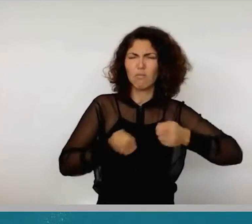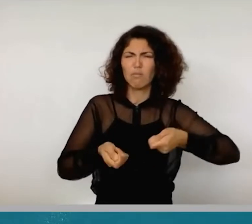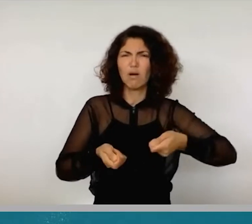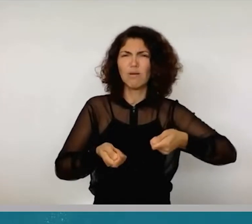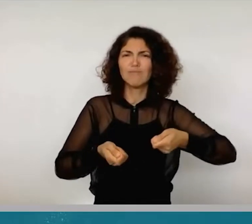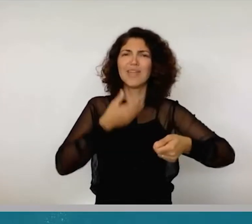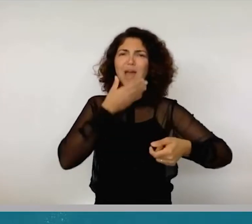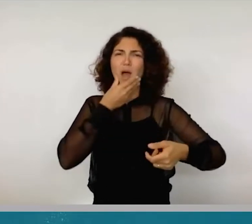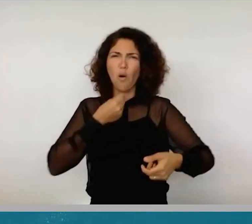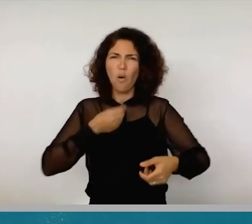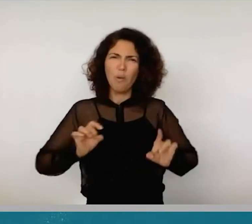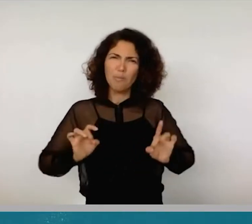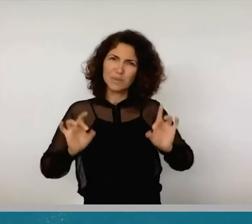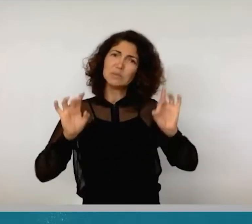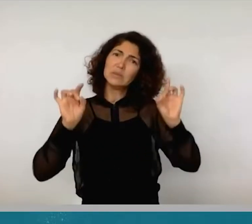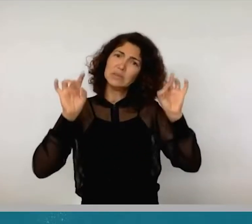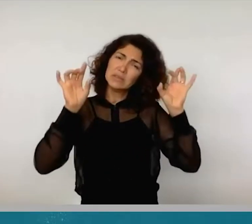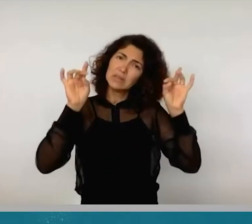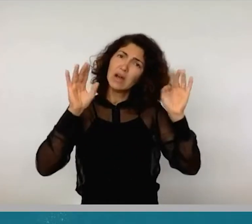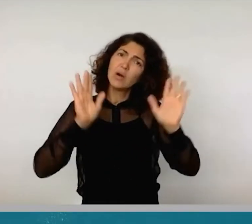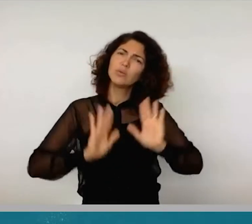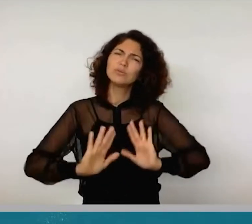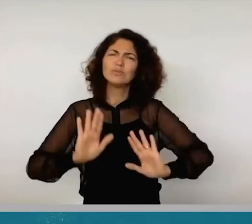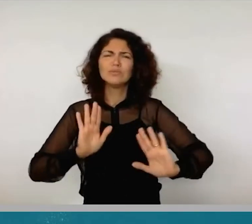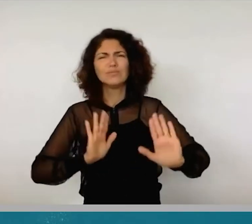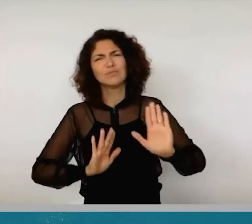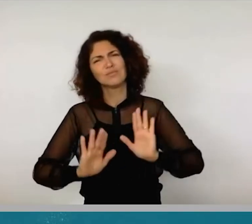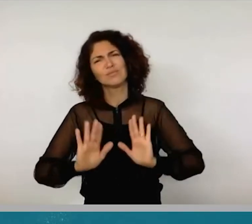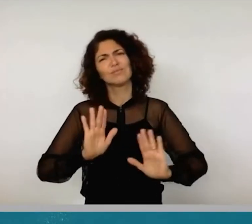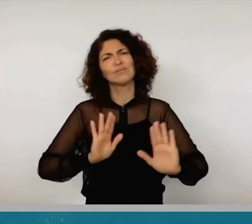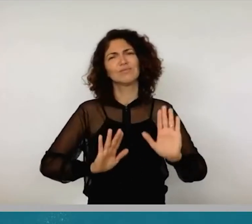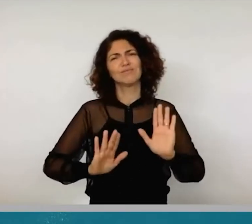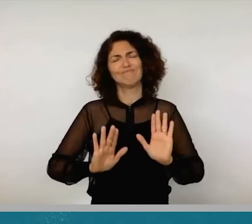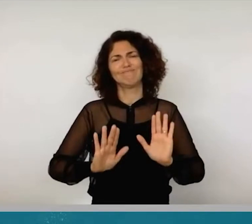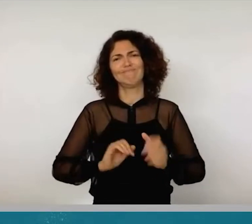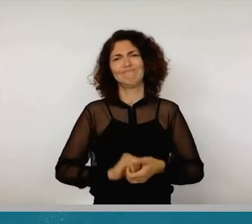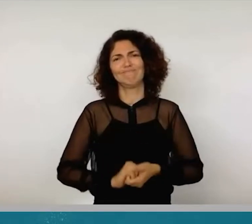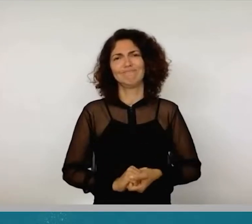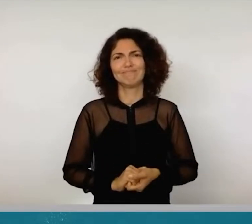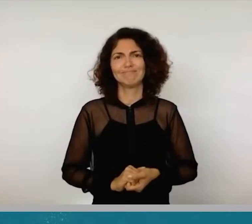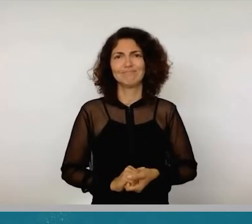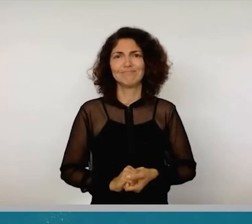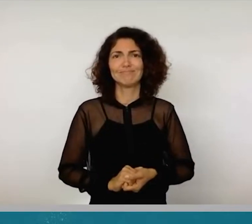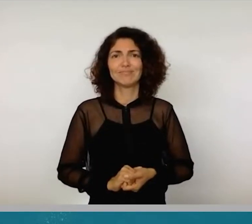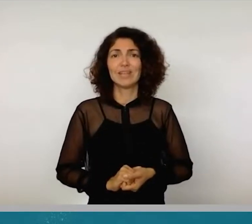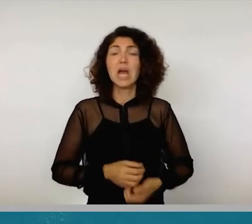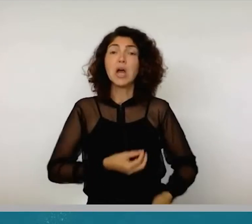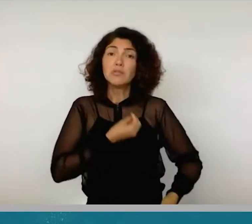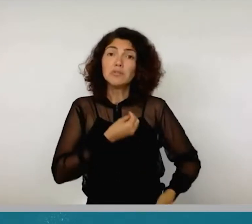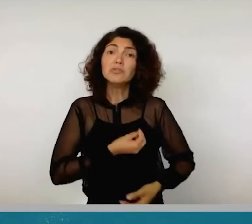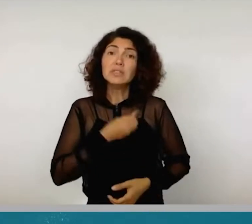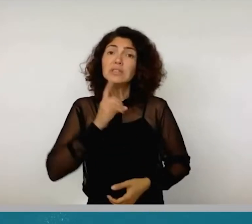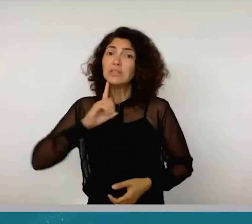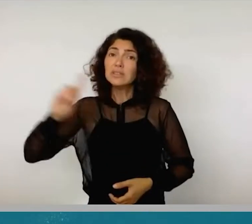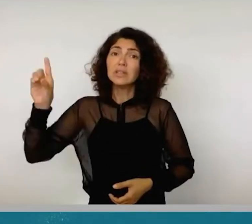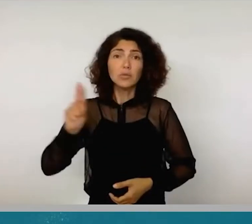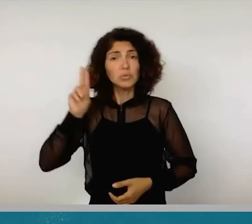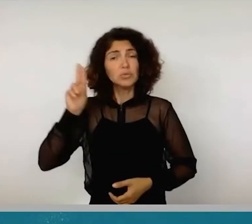tomar cuidado para a gente não ser inutilizado na obra do